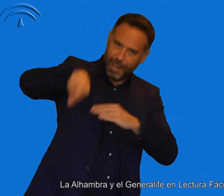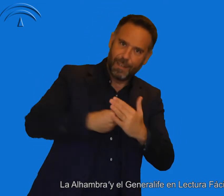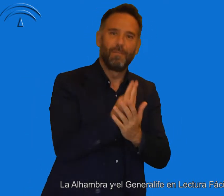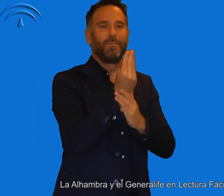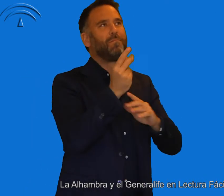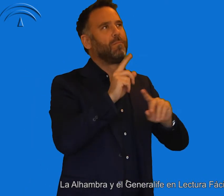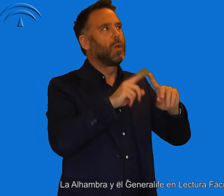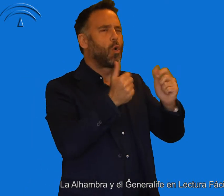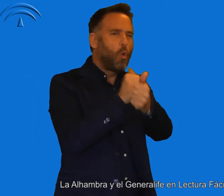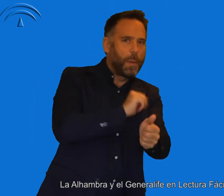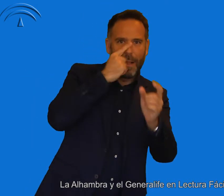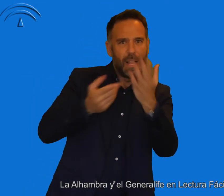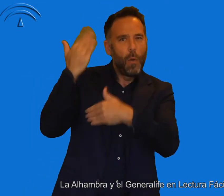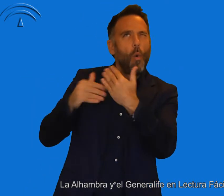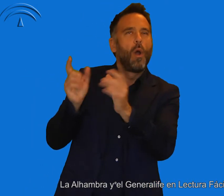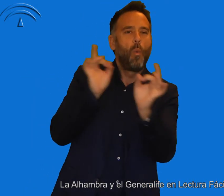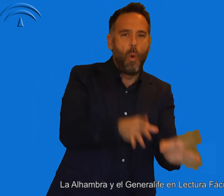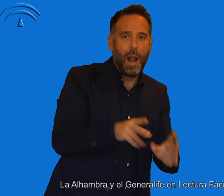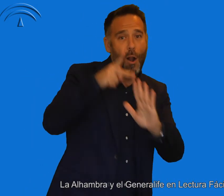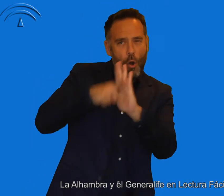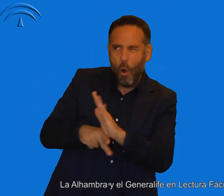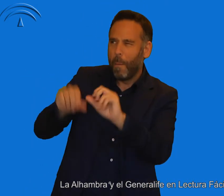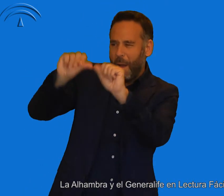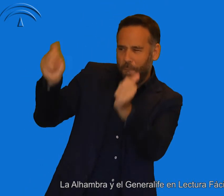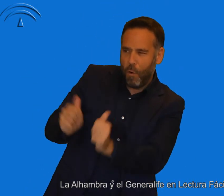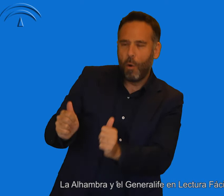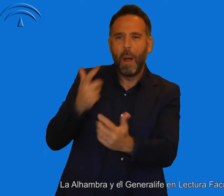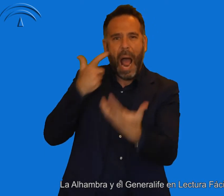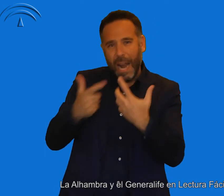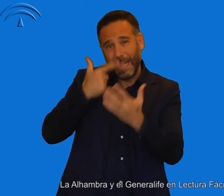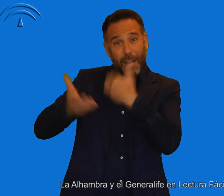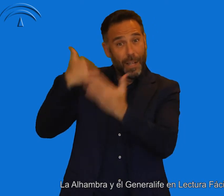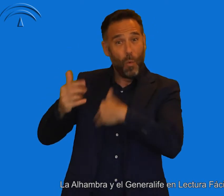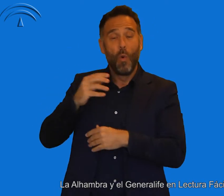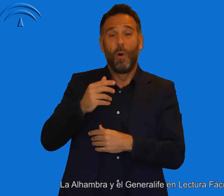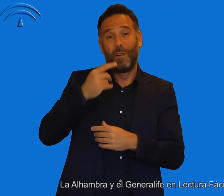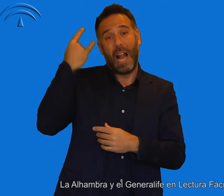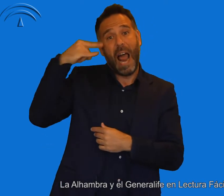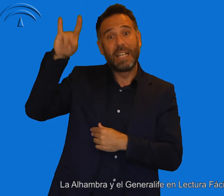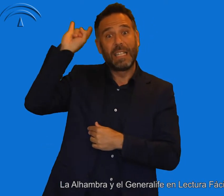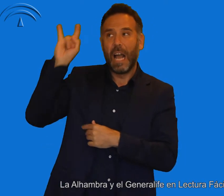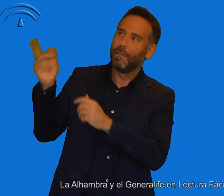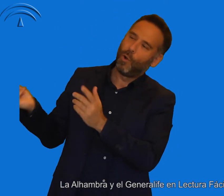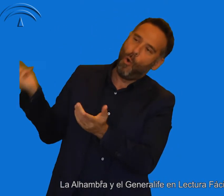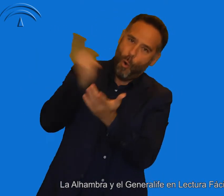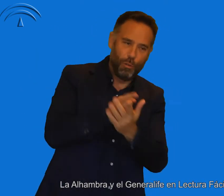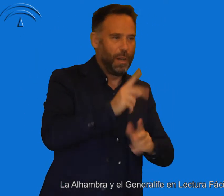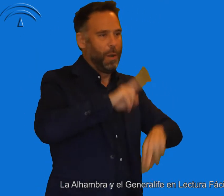Los arquitectos renacentistas usaban las normas y los elementos del arte de la antigüedad clásica para construir sus nuevos